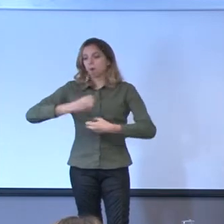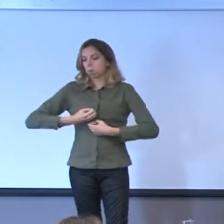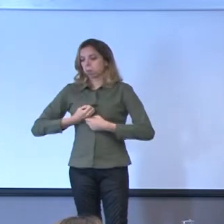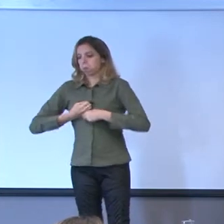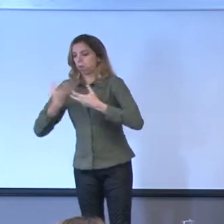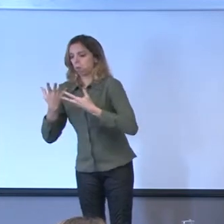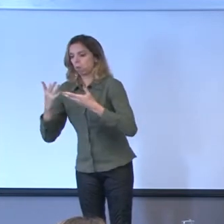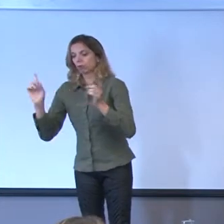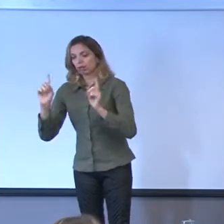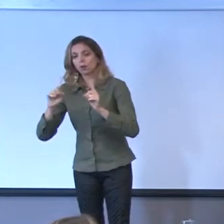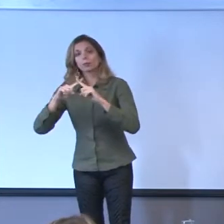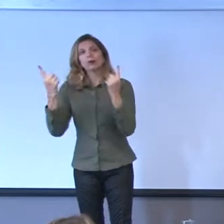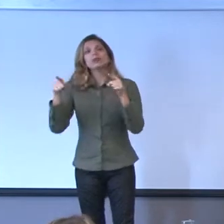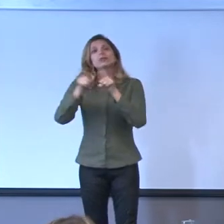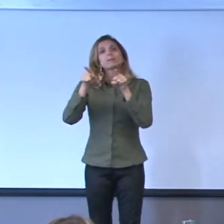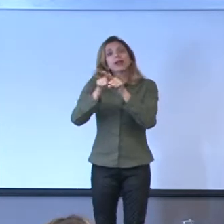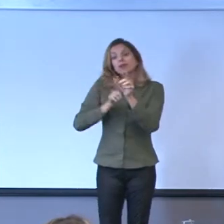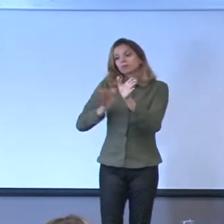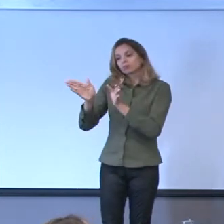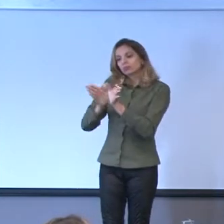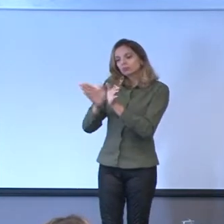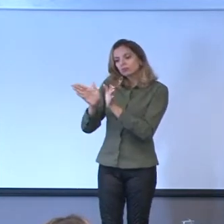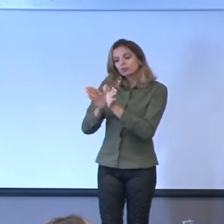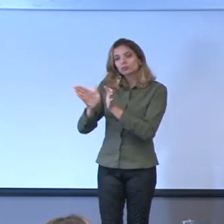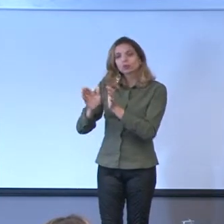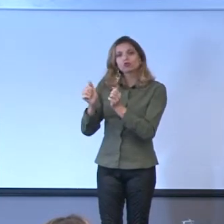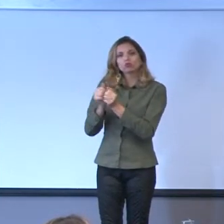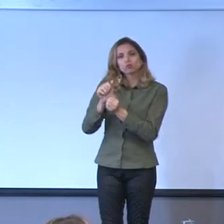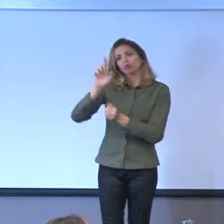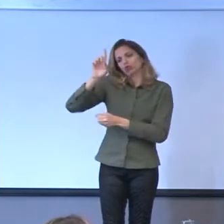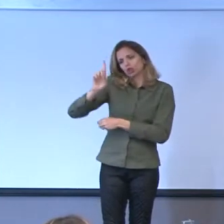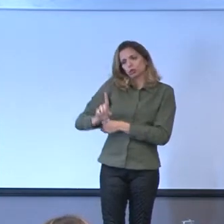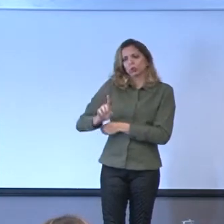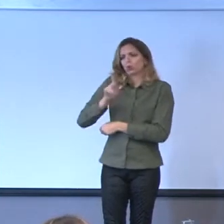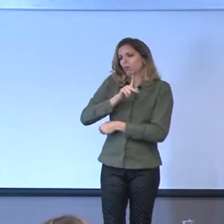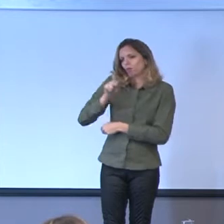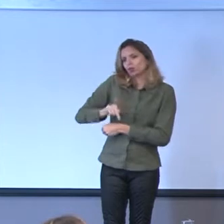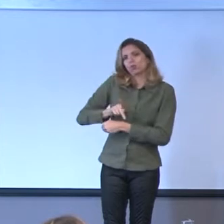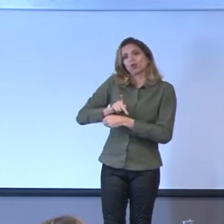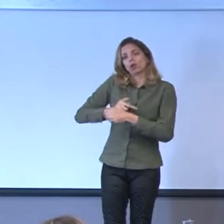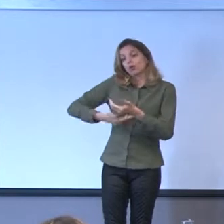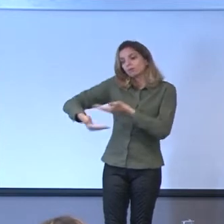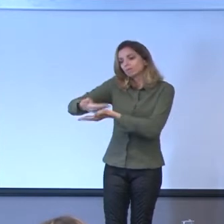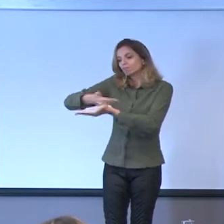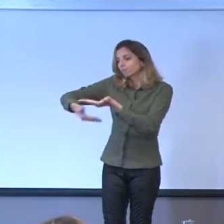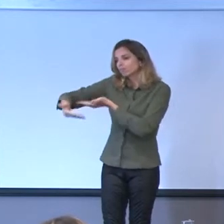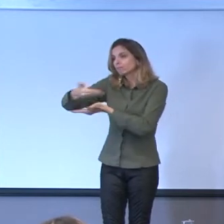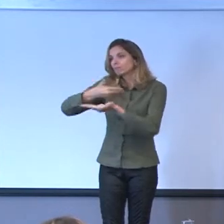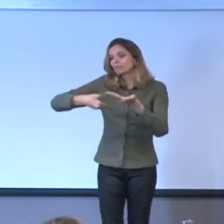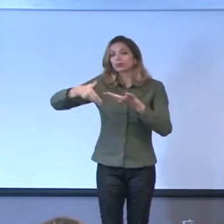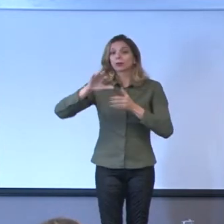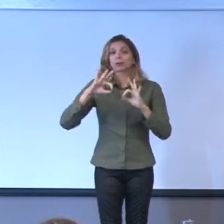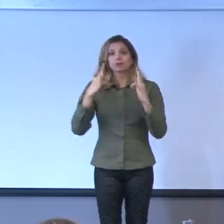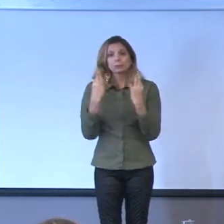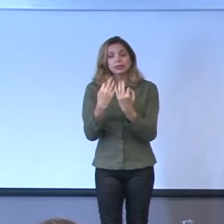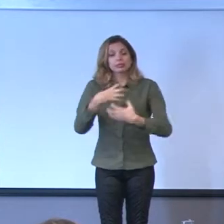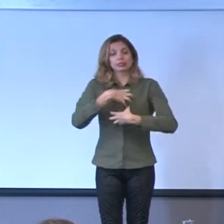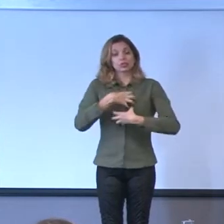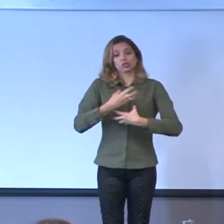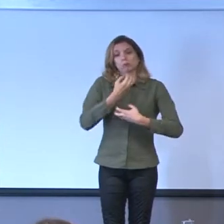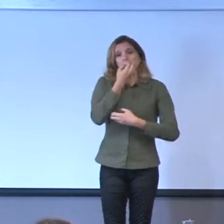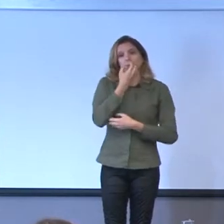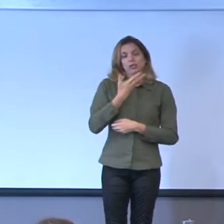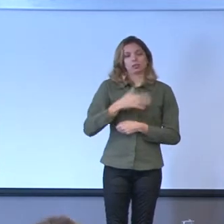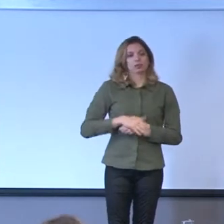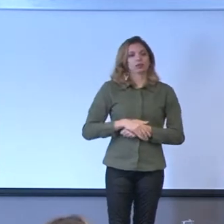de qualidade e cuidadosa para que os pais tivessem essa sensação do acolhimento.